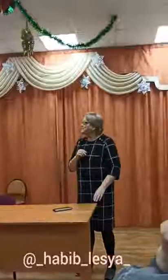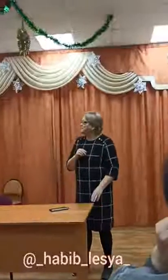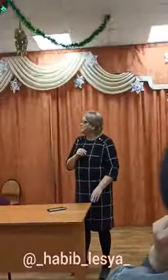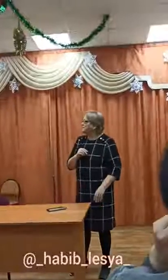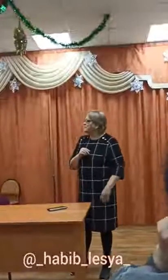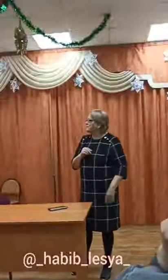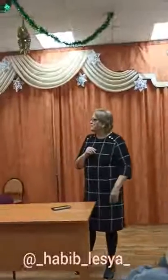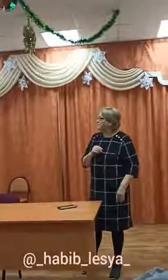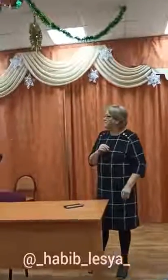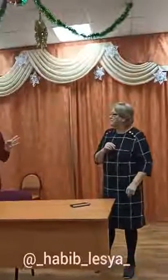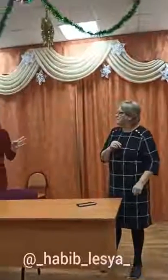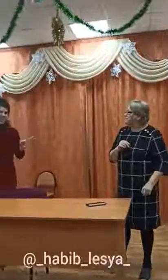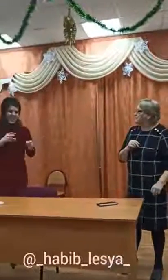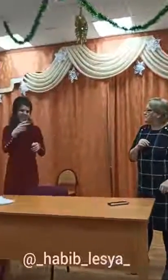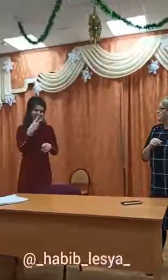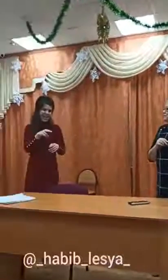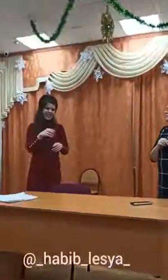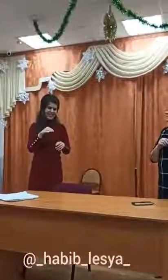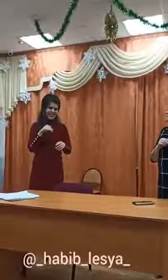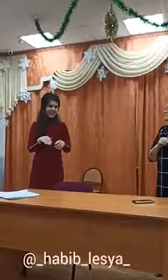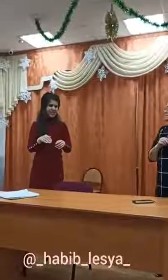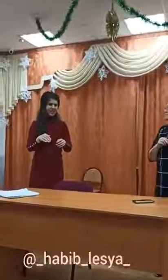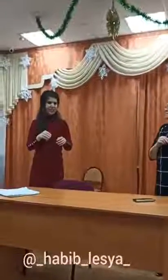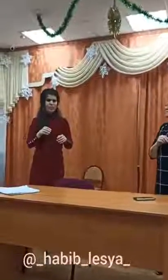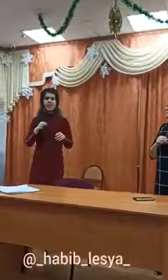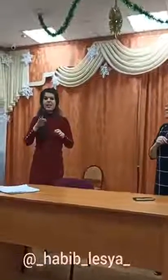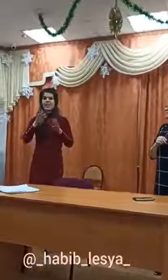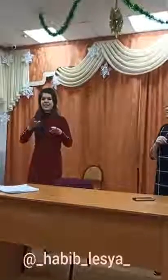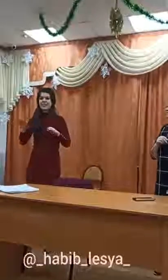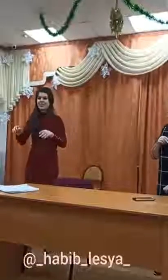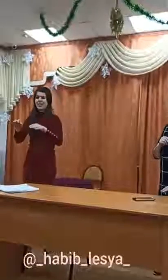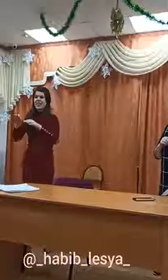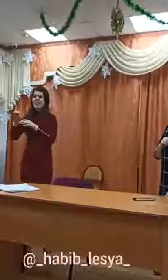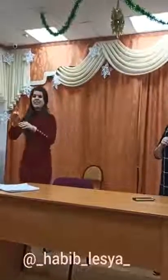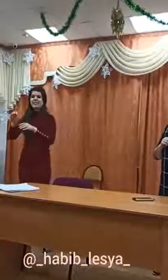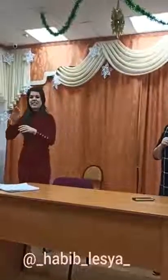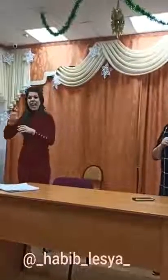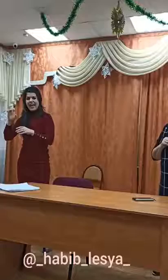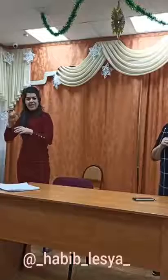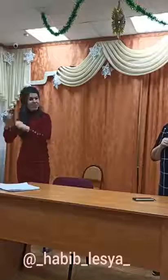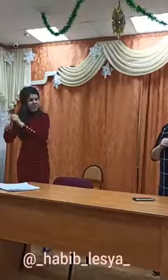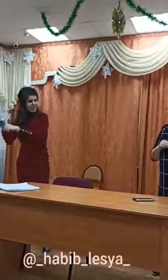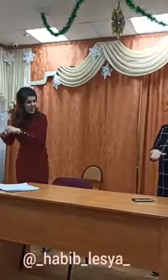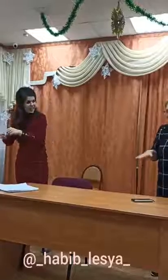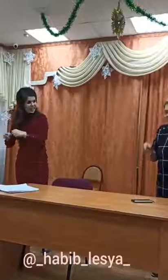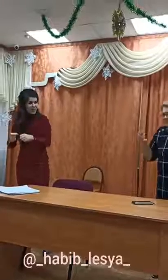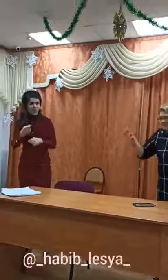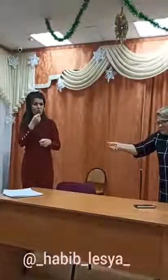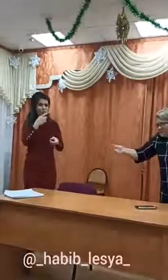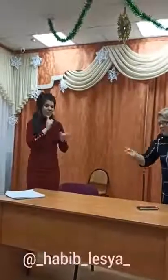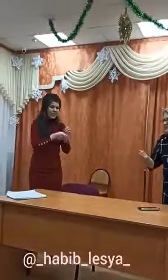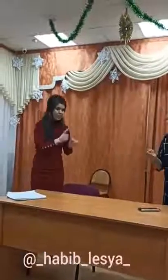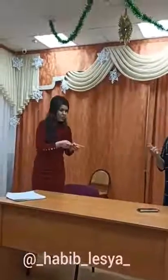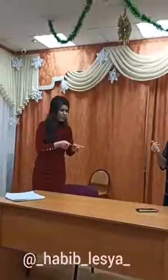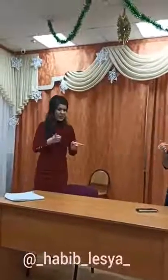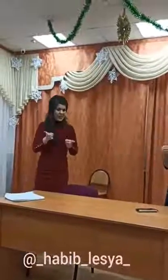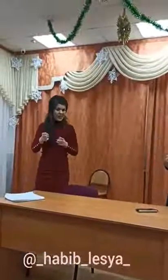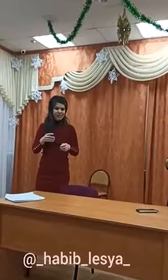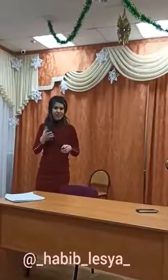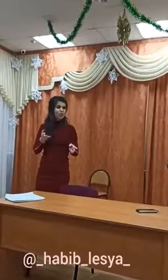Ведь я не люблю 20 тысяч детей. Садик бежать, кушать готовить. Ничего